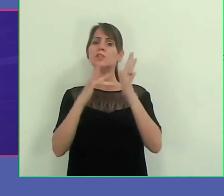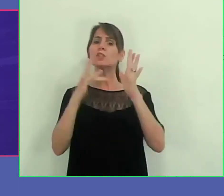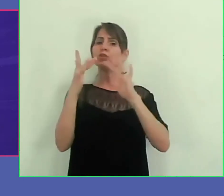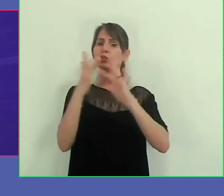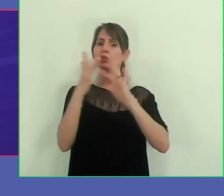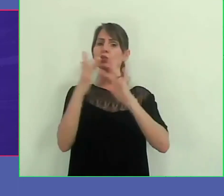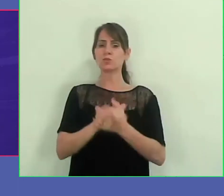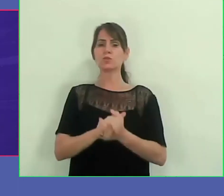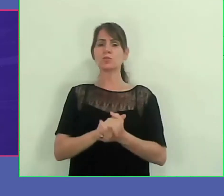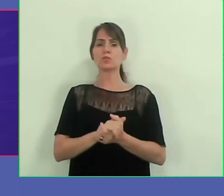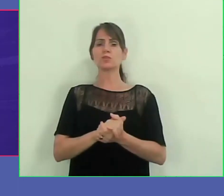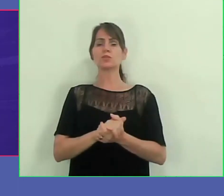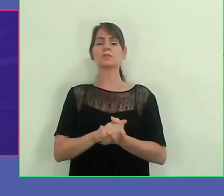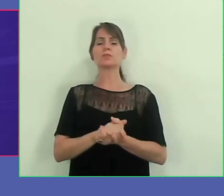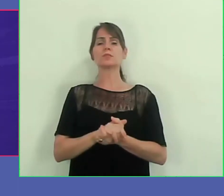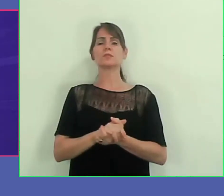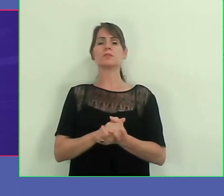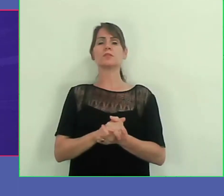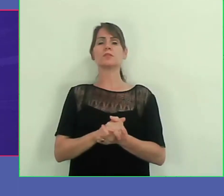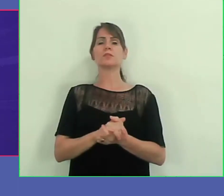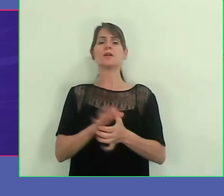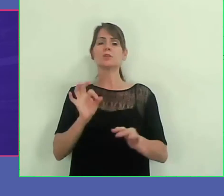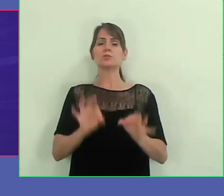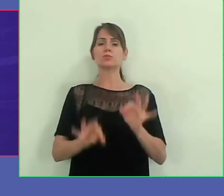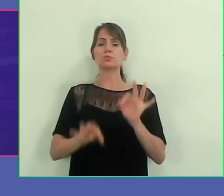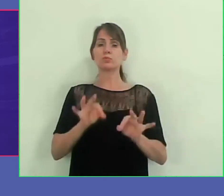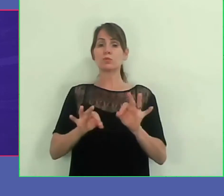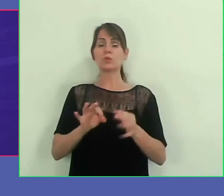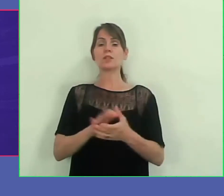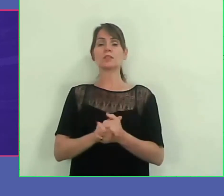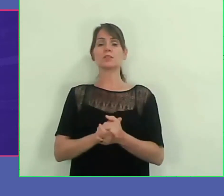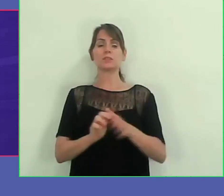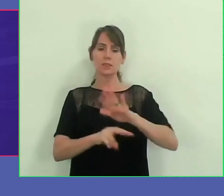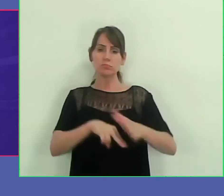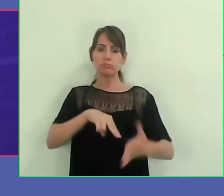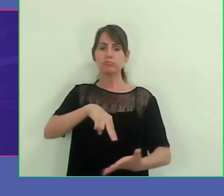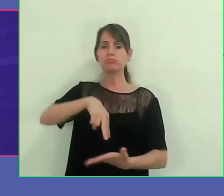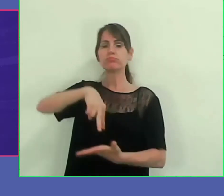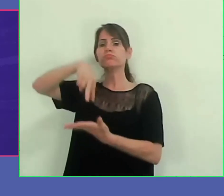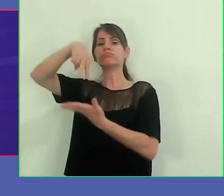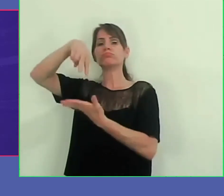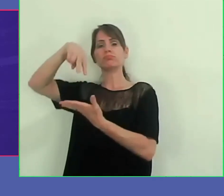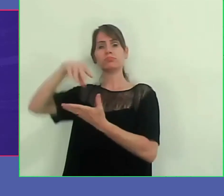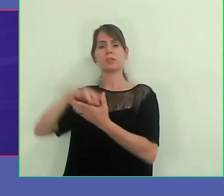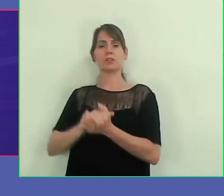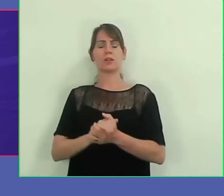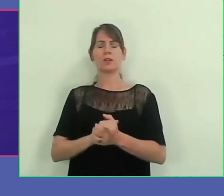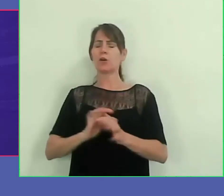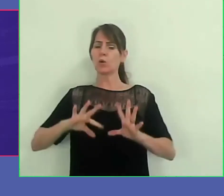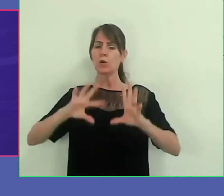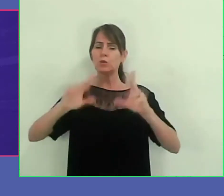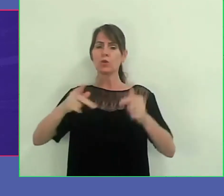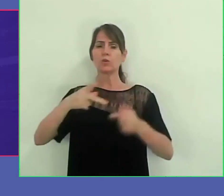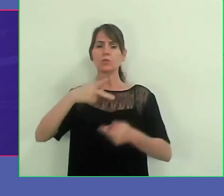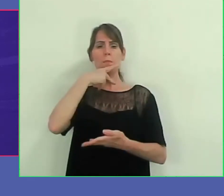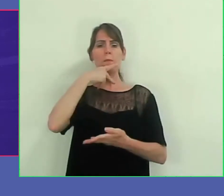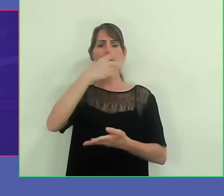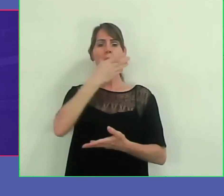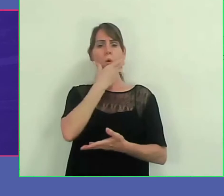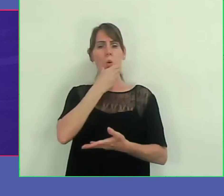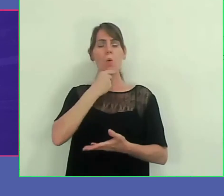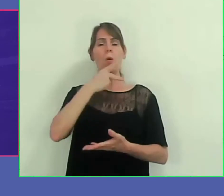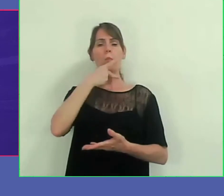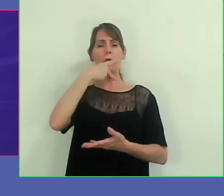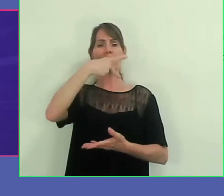por Deus, juiz de vivos e mortos. Dele todos os profetas dão testemunho de que por meio de seu nome todo aquele que